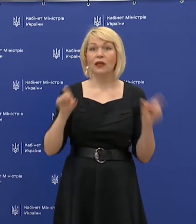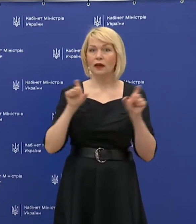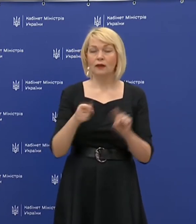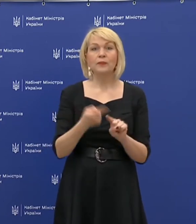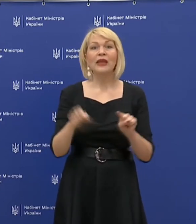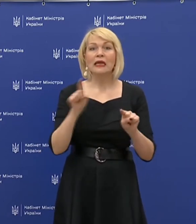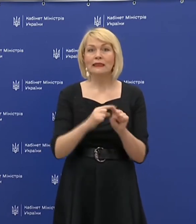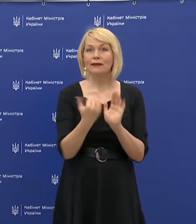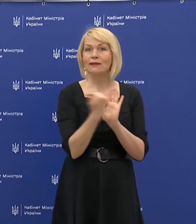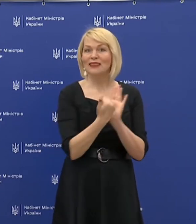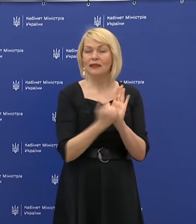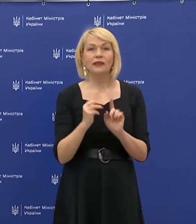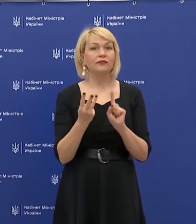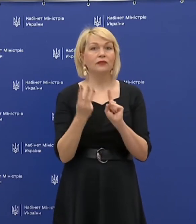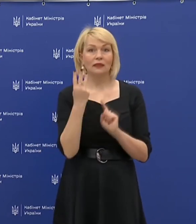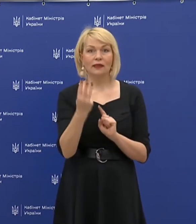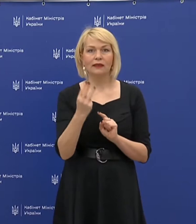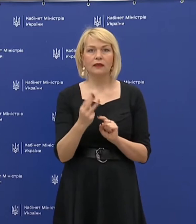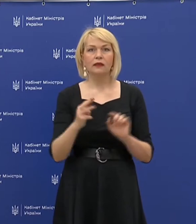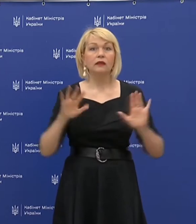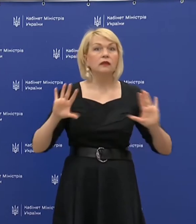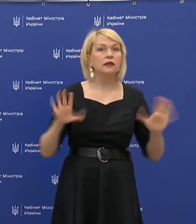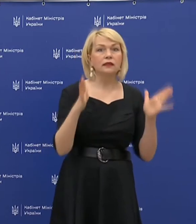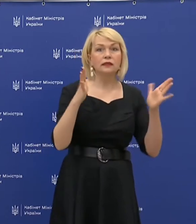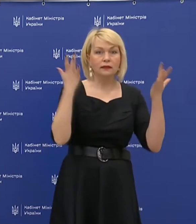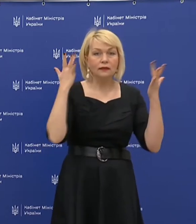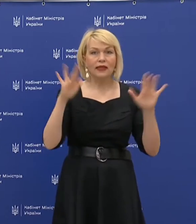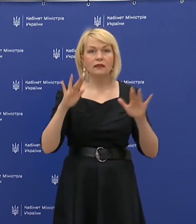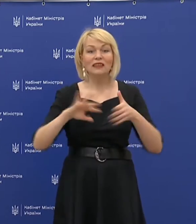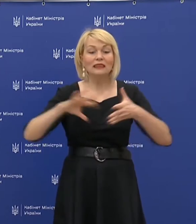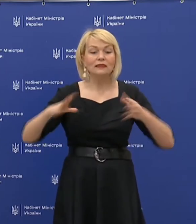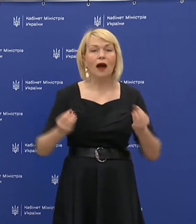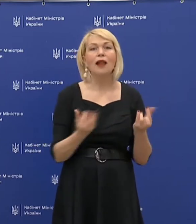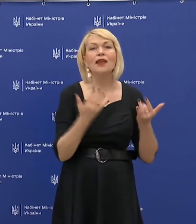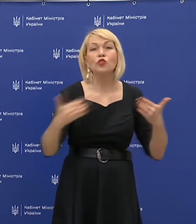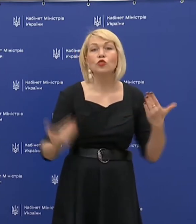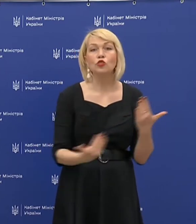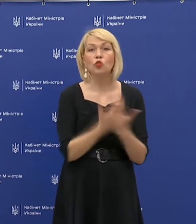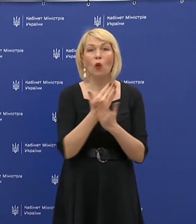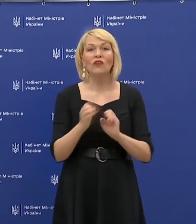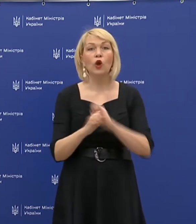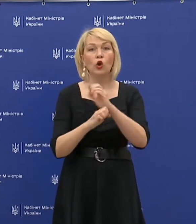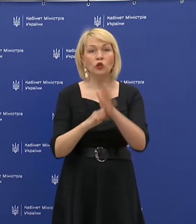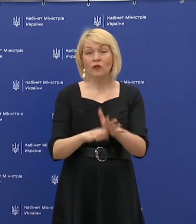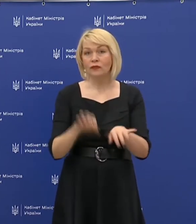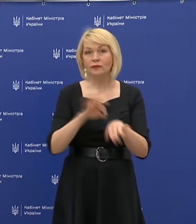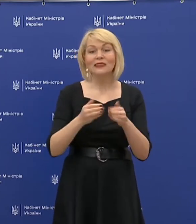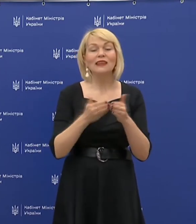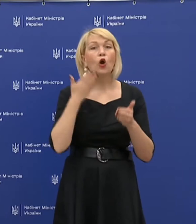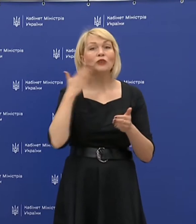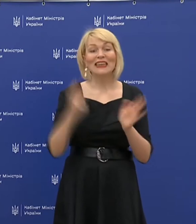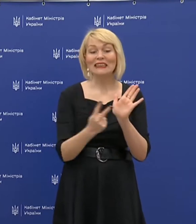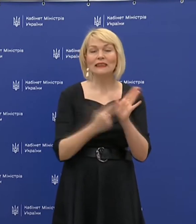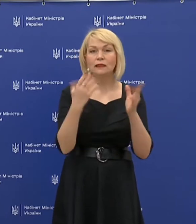Цих критеріїв три. Перший – це інцидентність, загальна кількість нових випадків коронавірусної хвороби за останні 7 днів